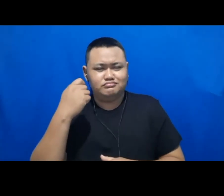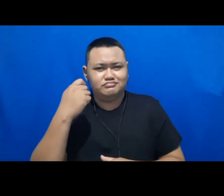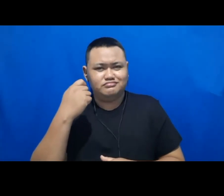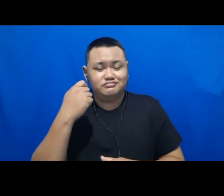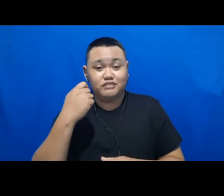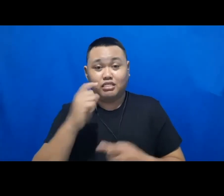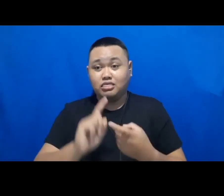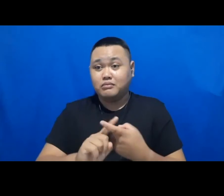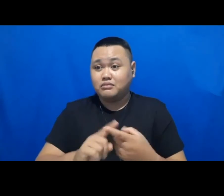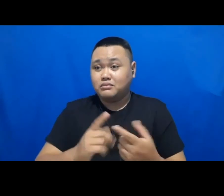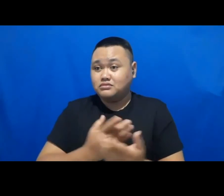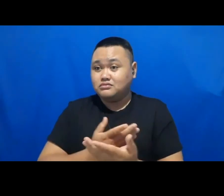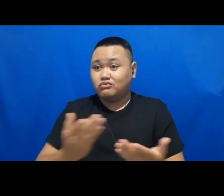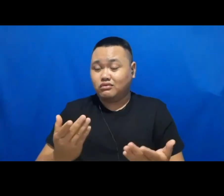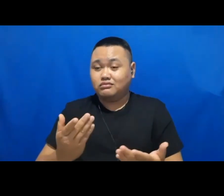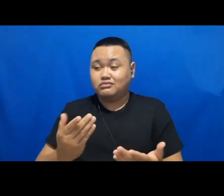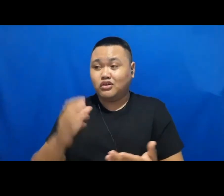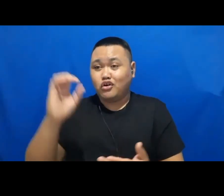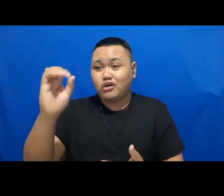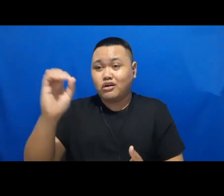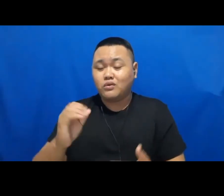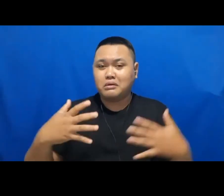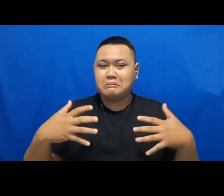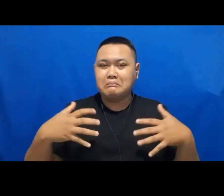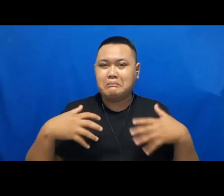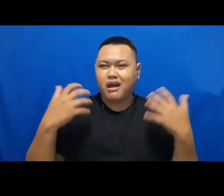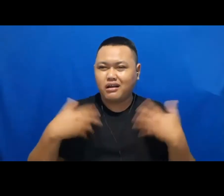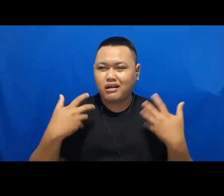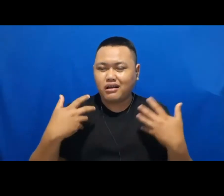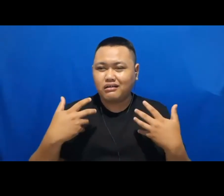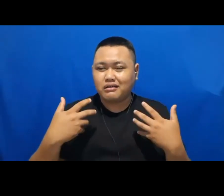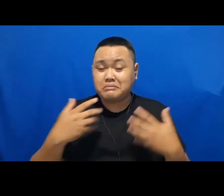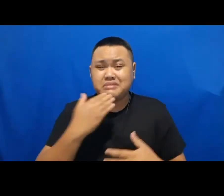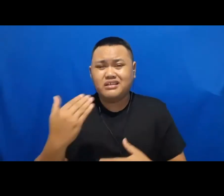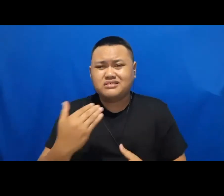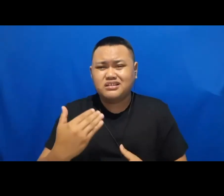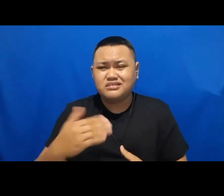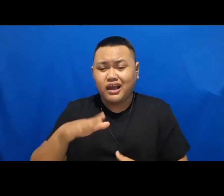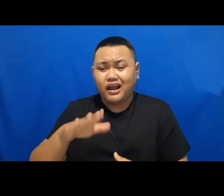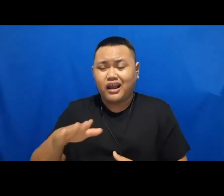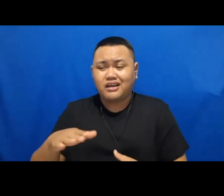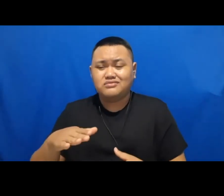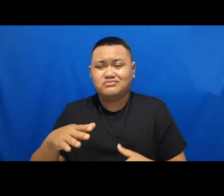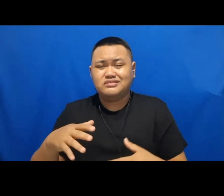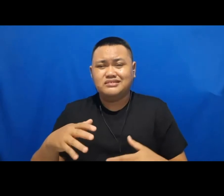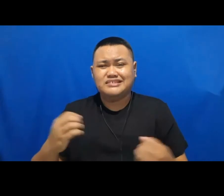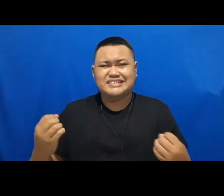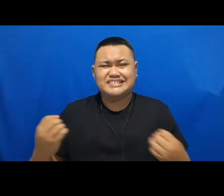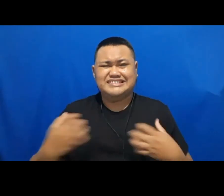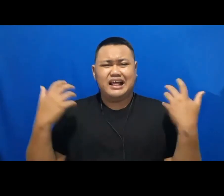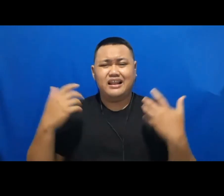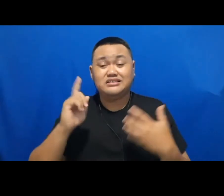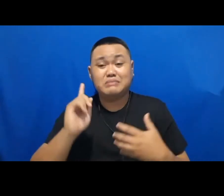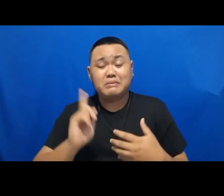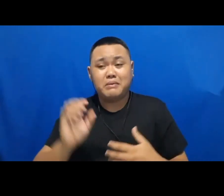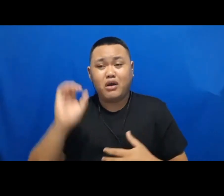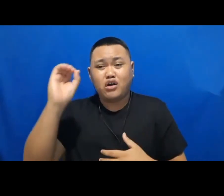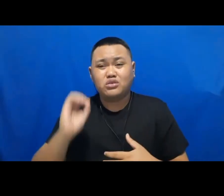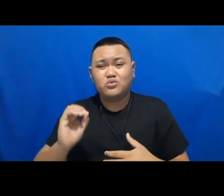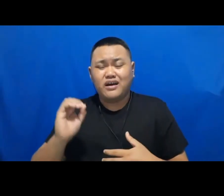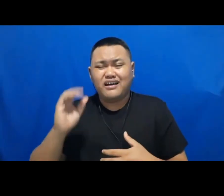juga baik-baik saja begitu, nggak ada kok persoalan yang mendasar terkait